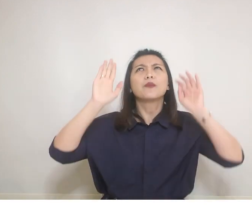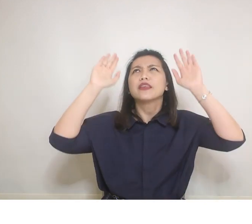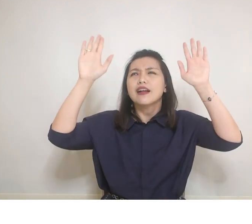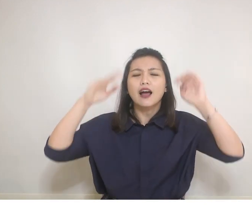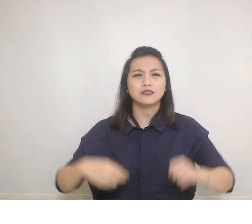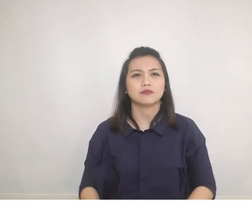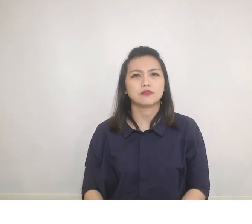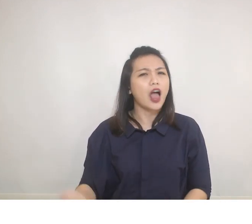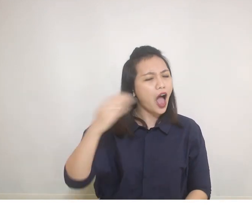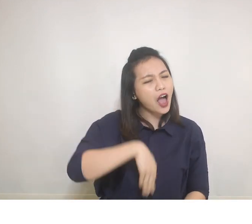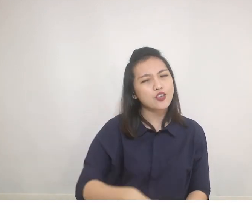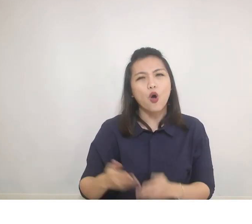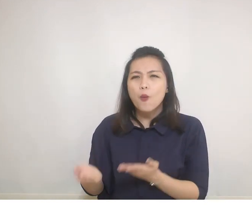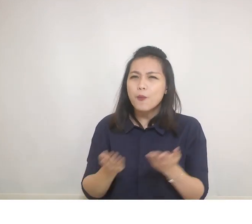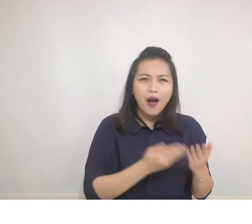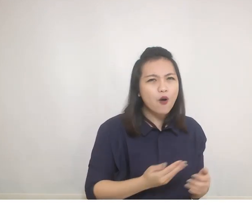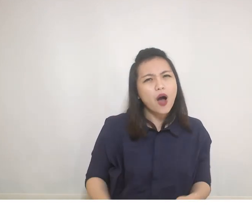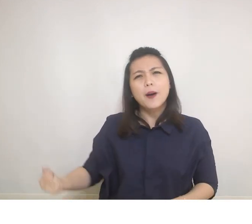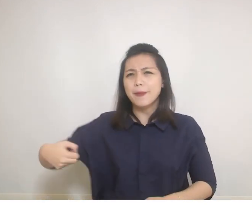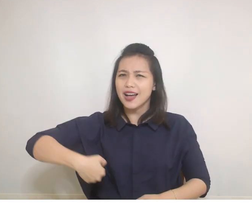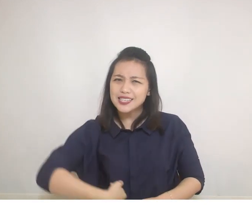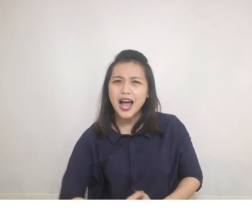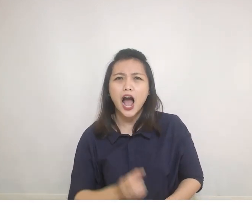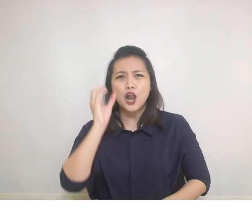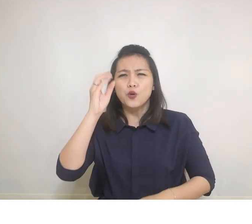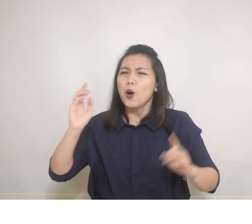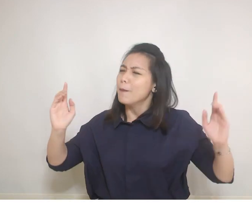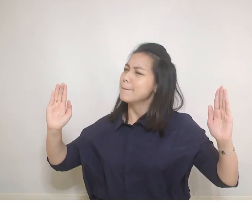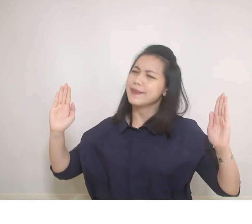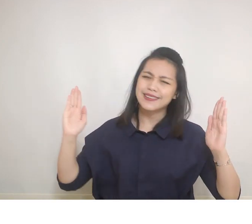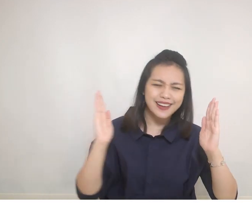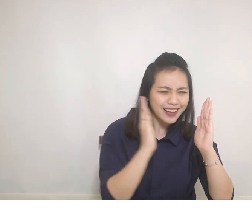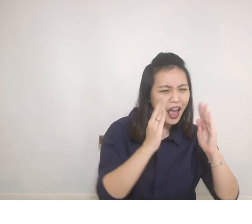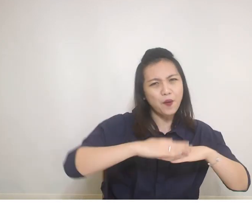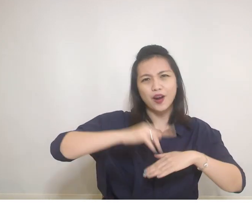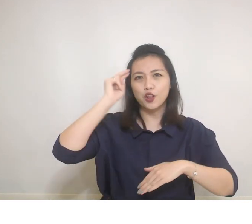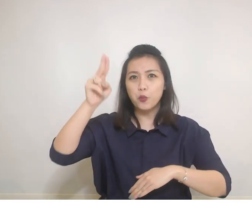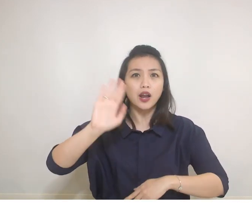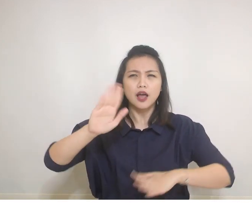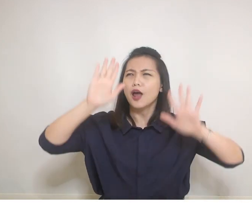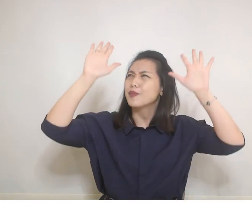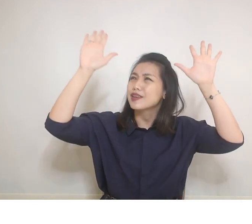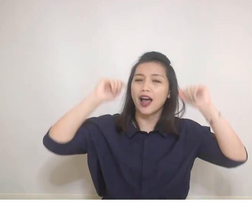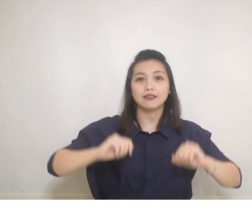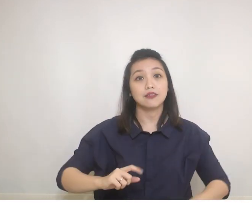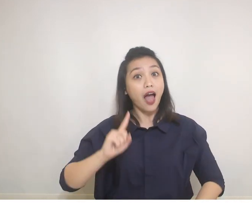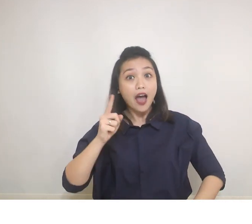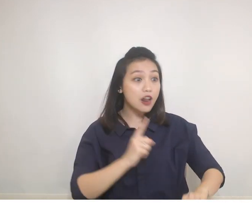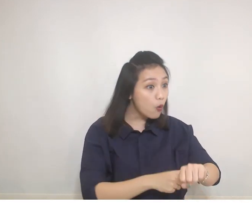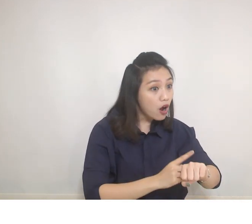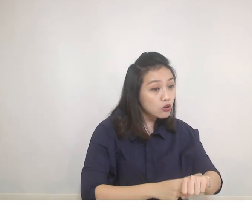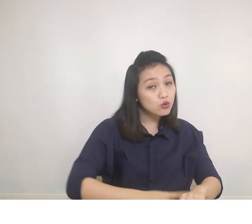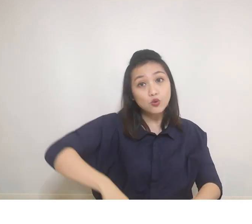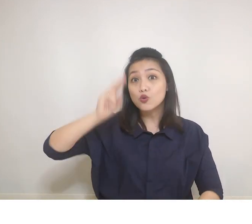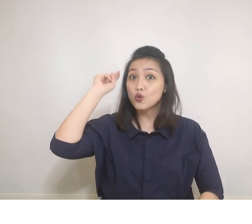kekuatan sendiri ya, saya kerja dengan pagi sampai malam, dapatnya begitu-begitu aja. Tapi kalau begitu kita berjalan dengan visi,